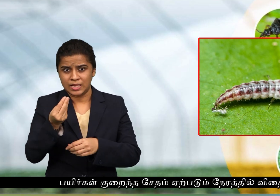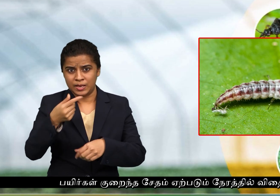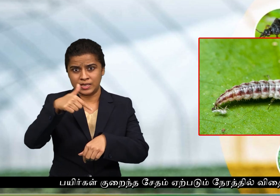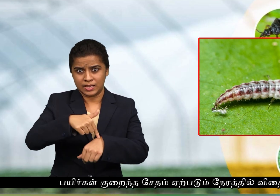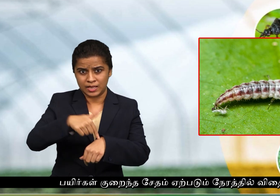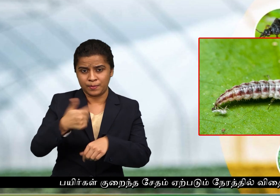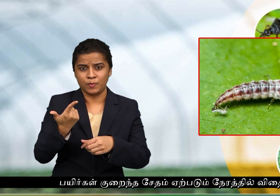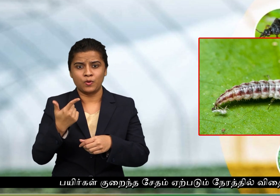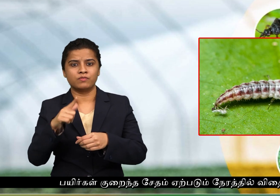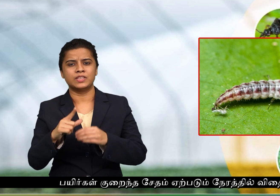விதைக்க முடியும்.